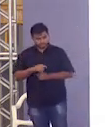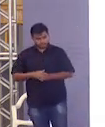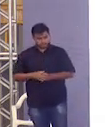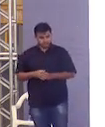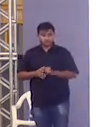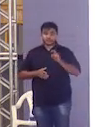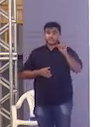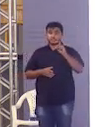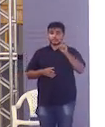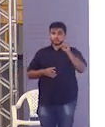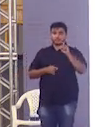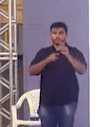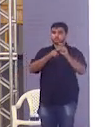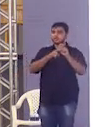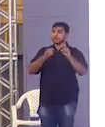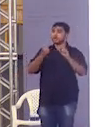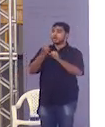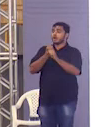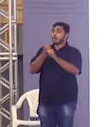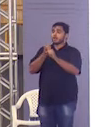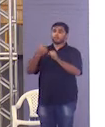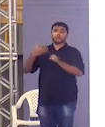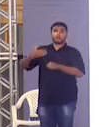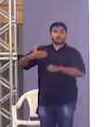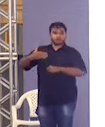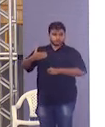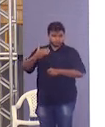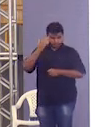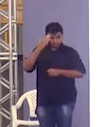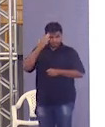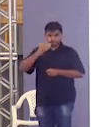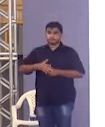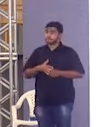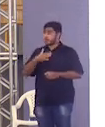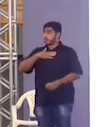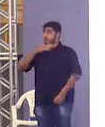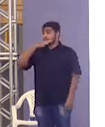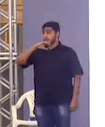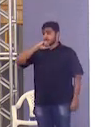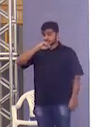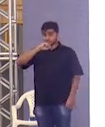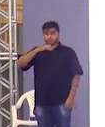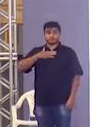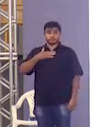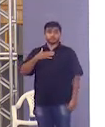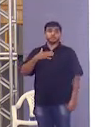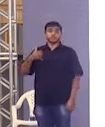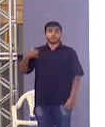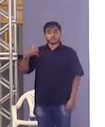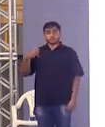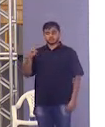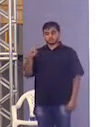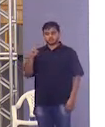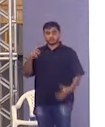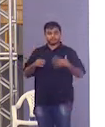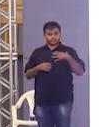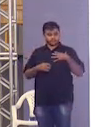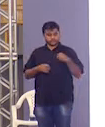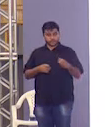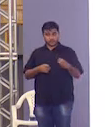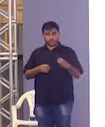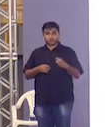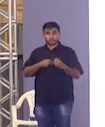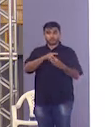passaram. Eu sou pai, aí eu tenho 3 filhos. Quando passar 5 anos para